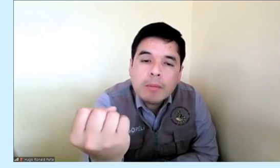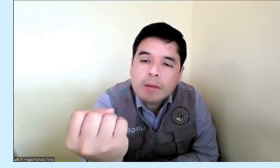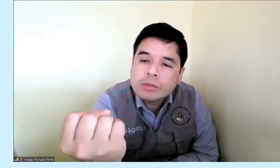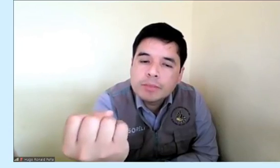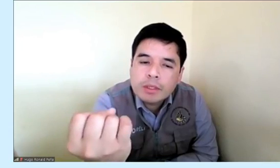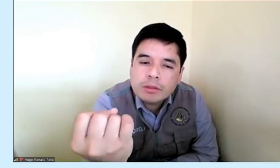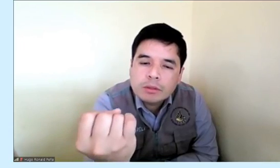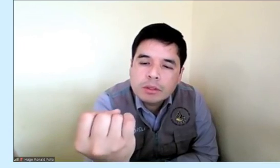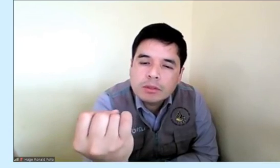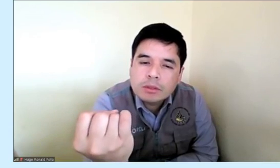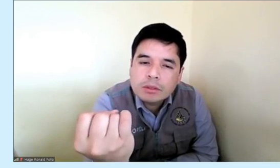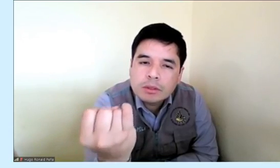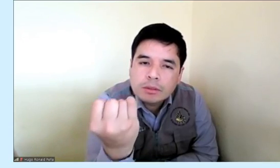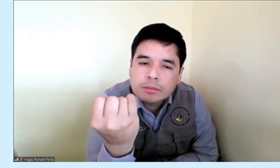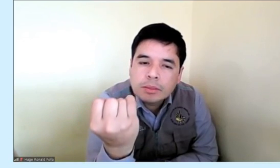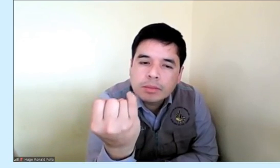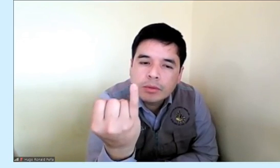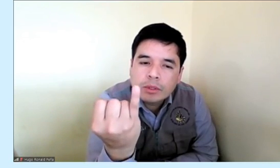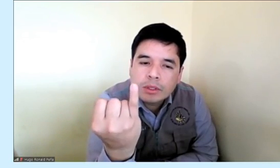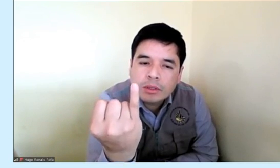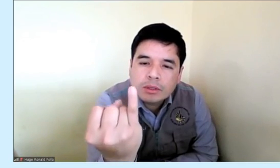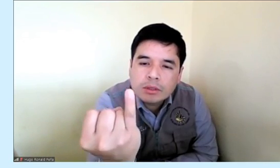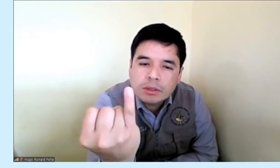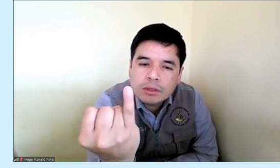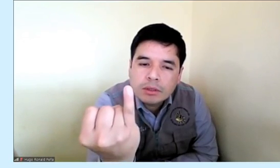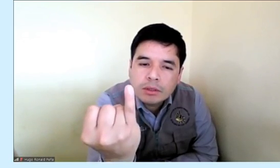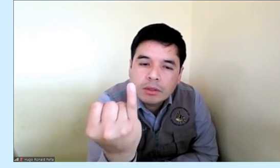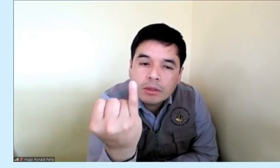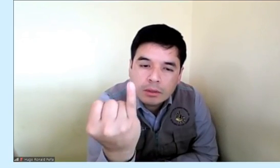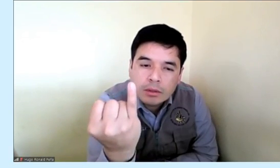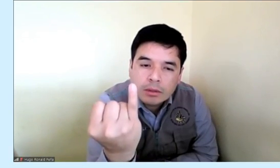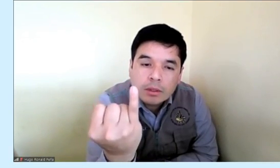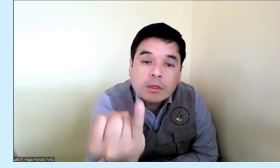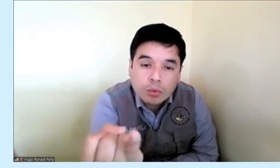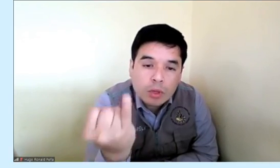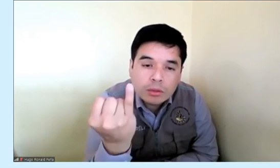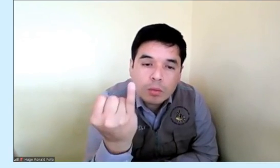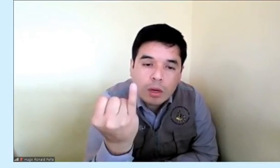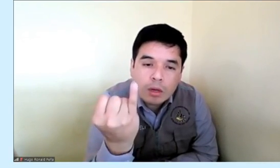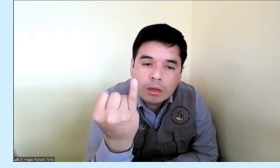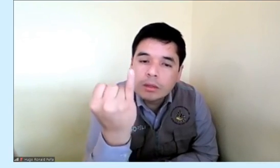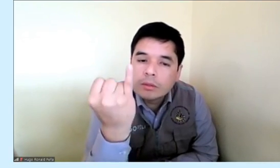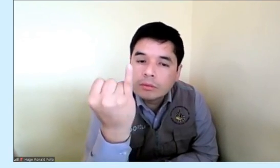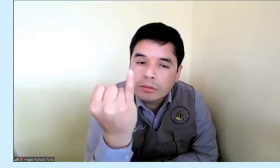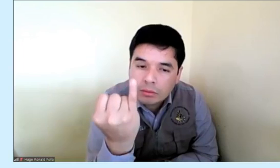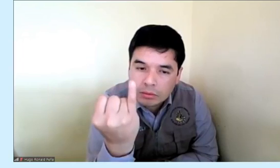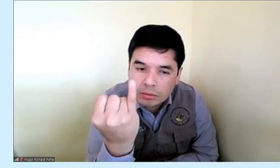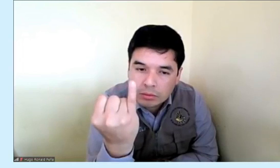hagan un puño y va apareciendo dedo por dedo. Ustedes hagan igual.